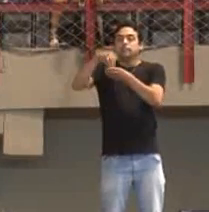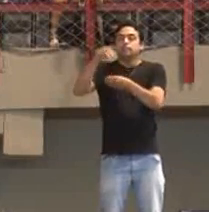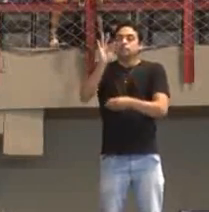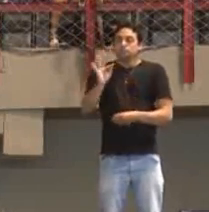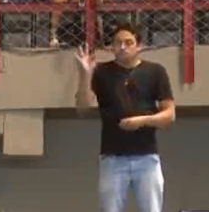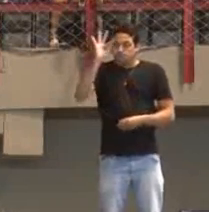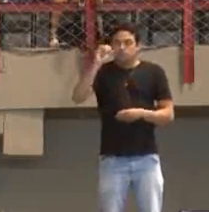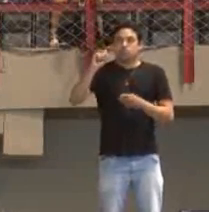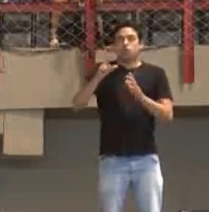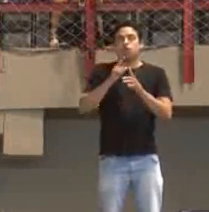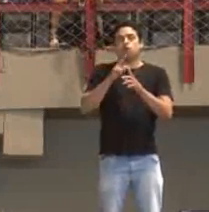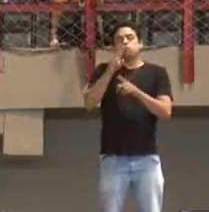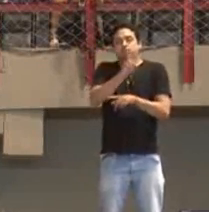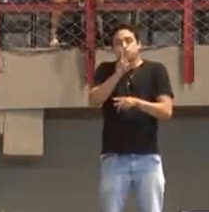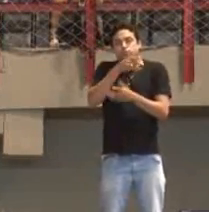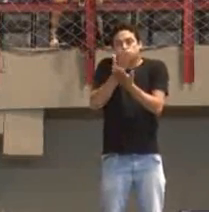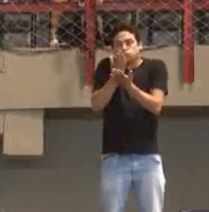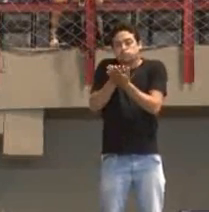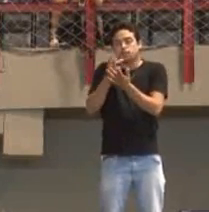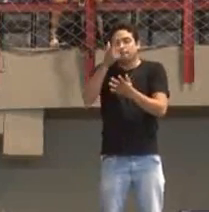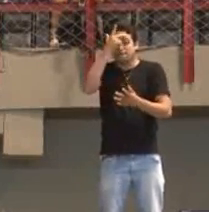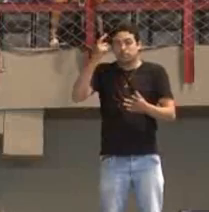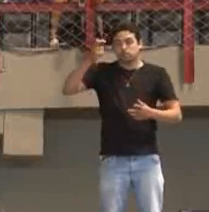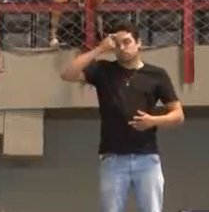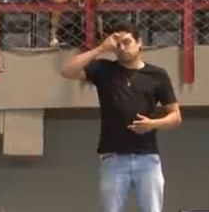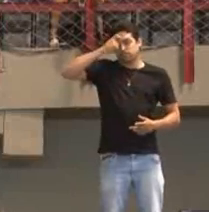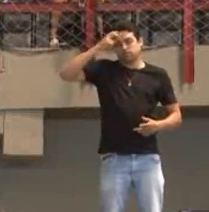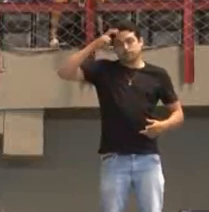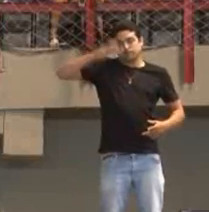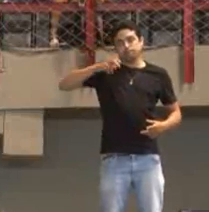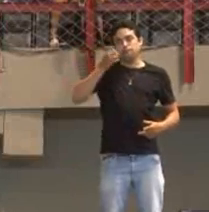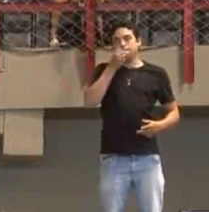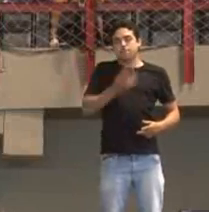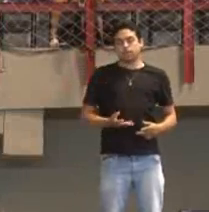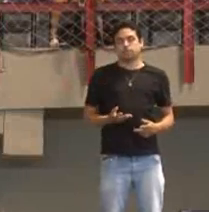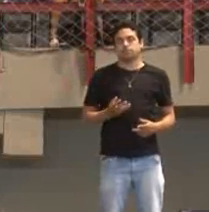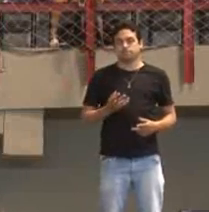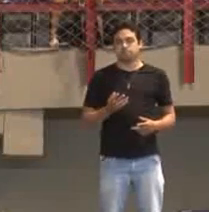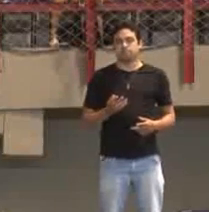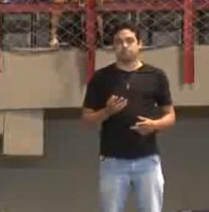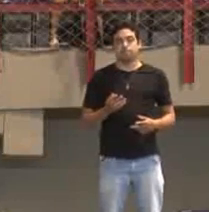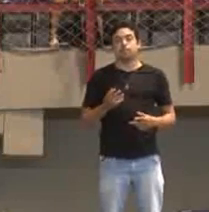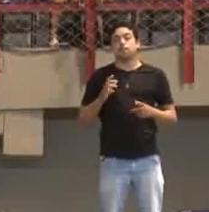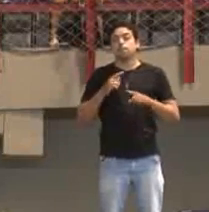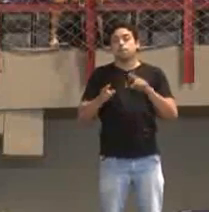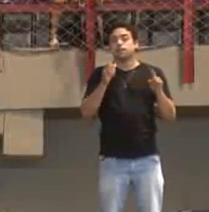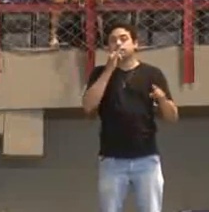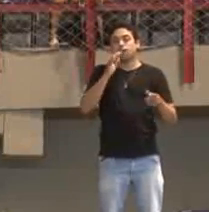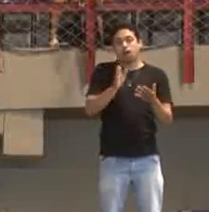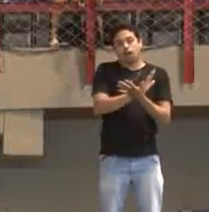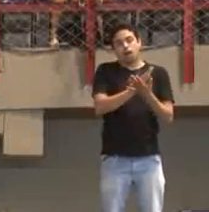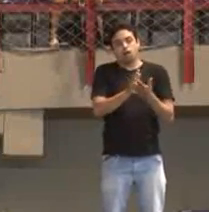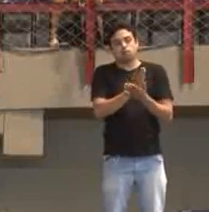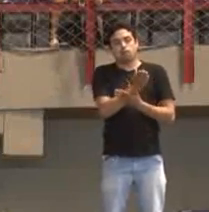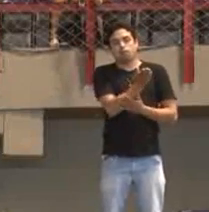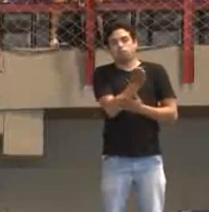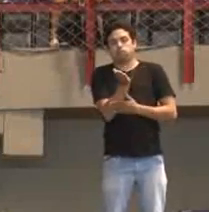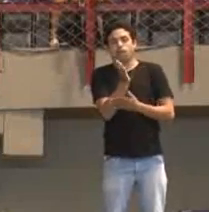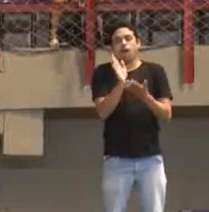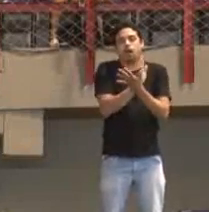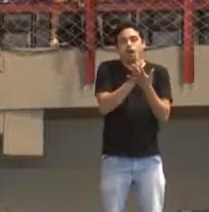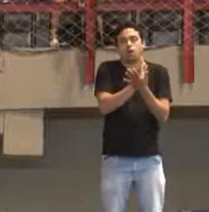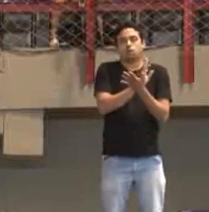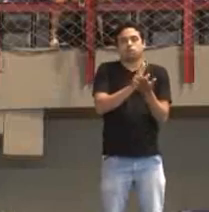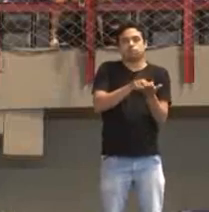Universitários ou pré-universitários, era gente que sabia o que estava fazendo ali. Claro que tem os pedintes que se levantam